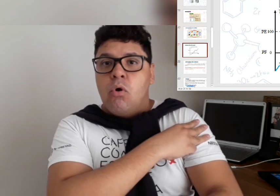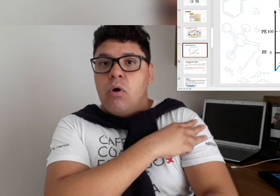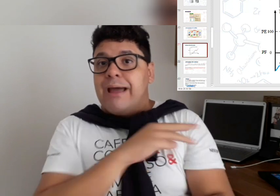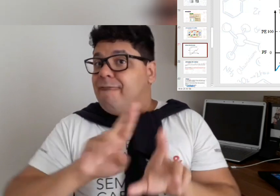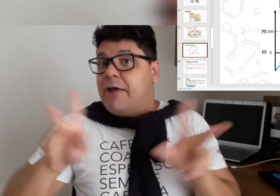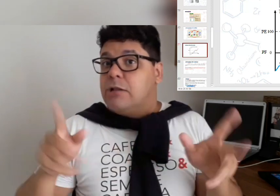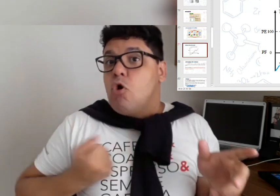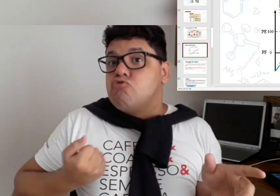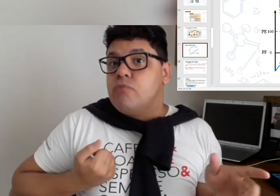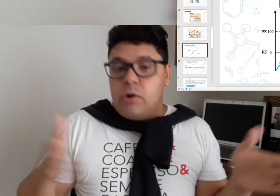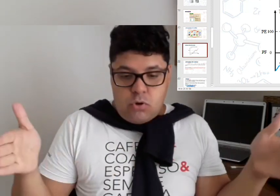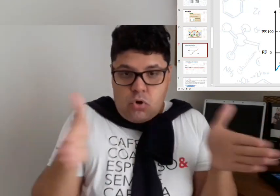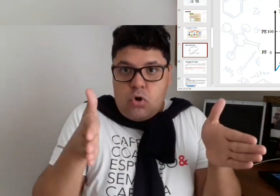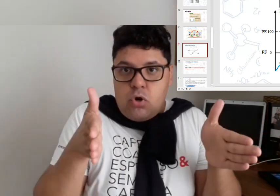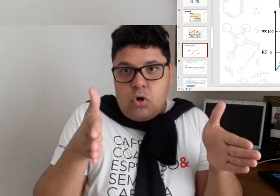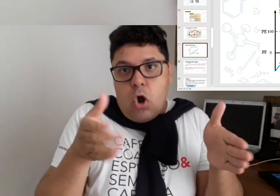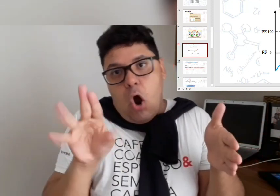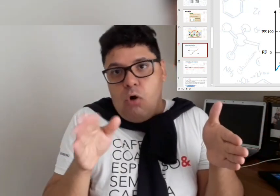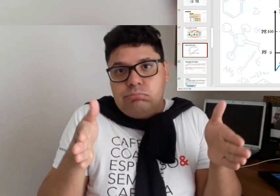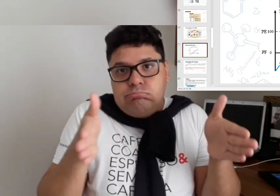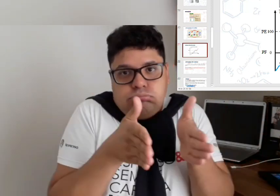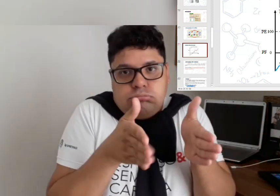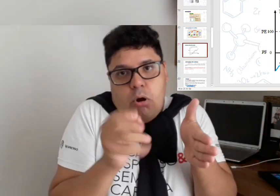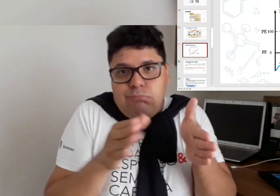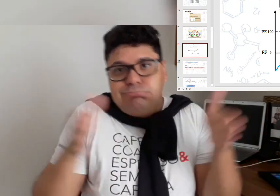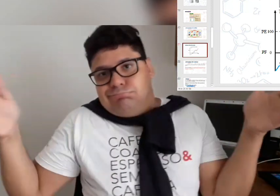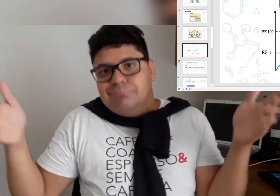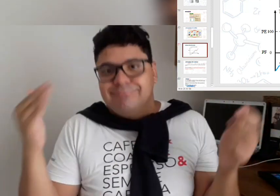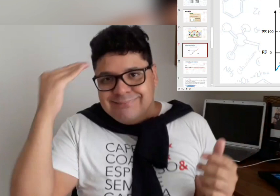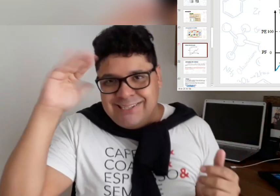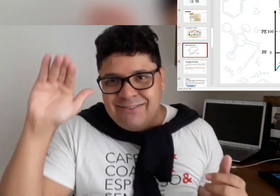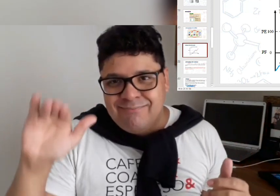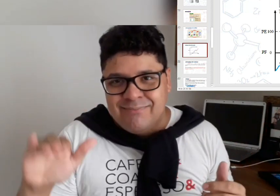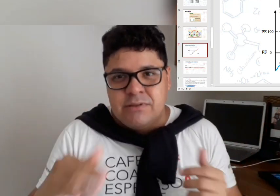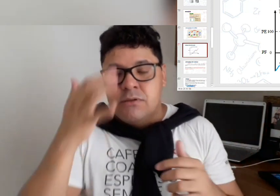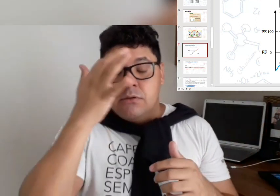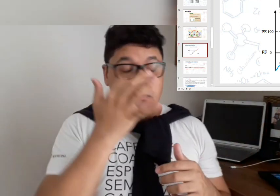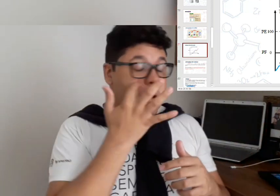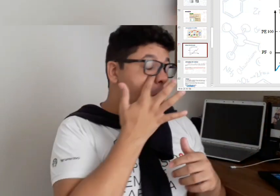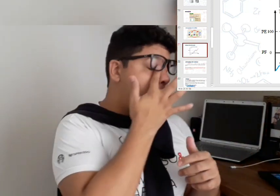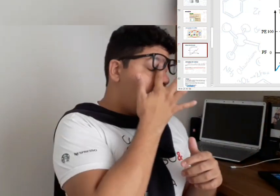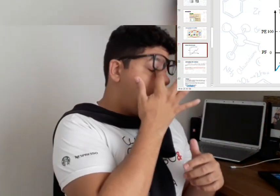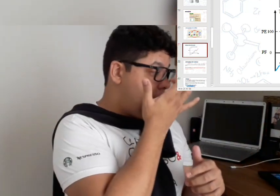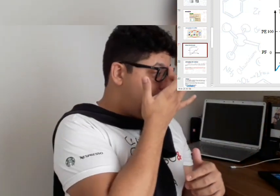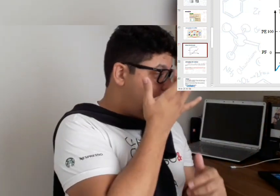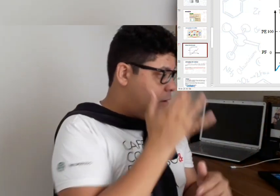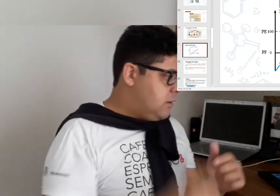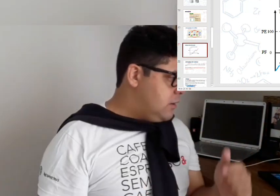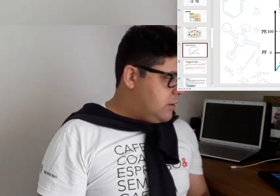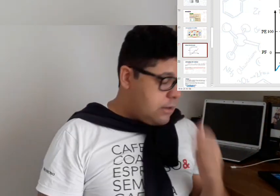Cada material, cada substância tem o seu ponto de fusão e ebulição, tá? No caso,